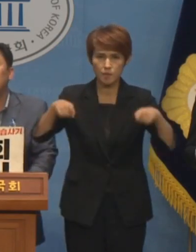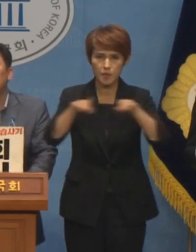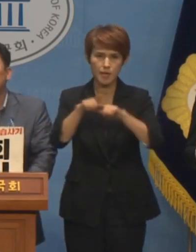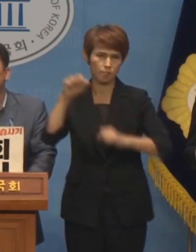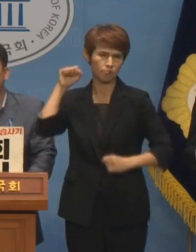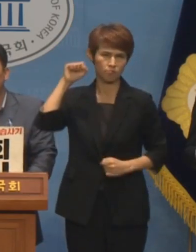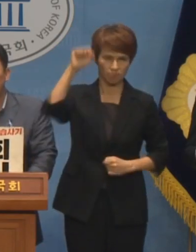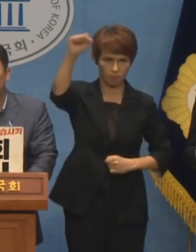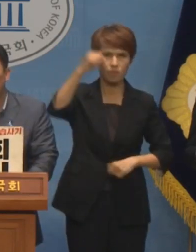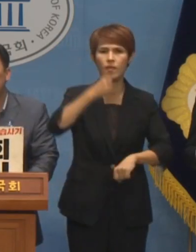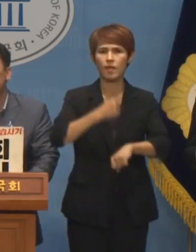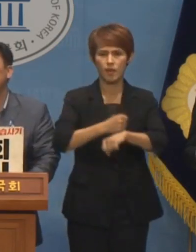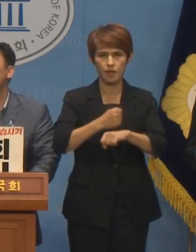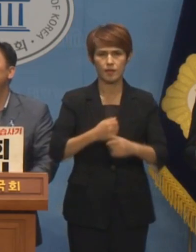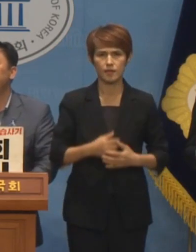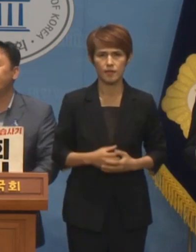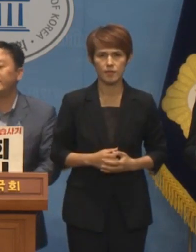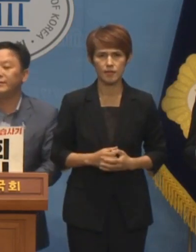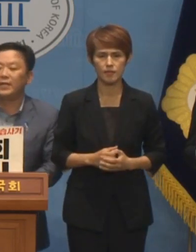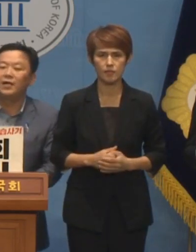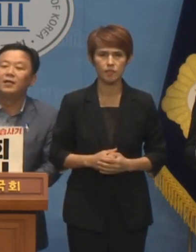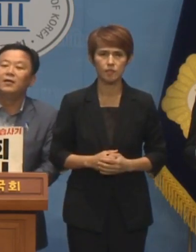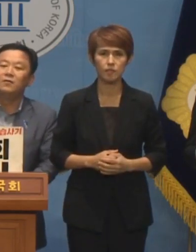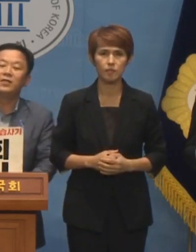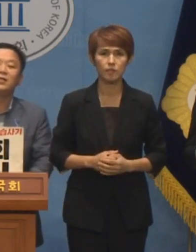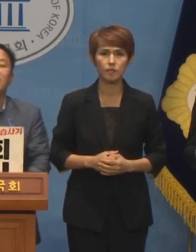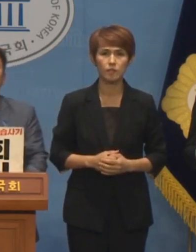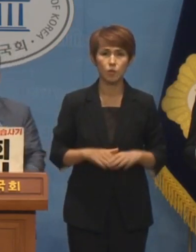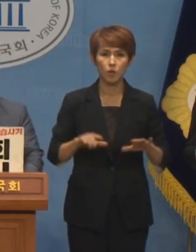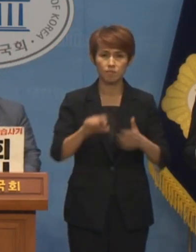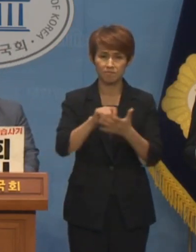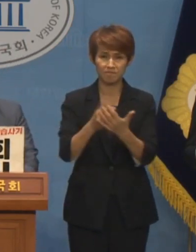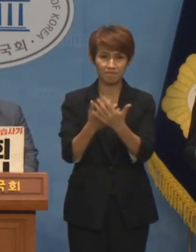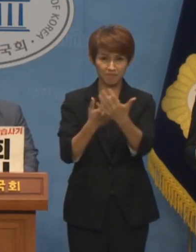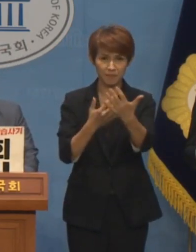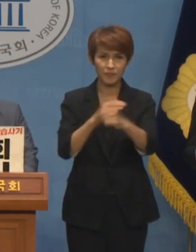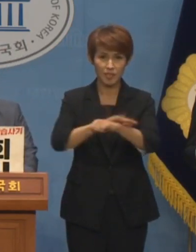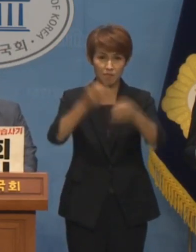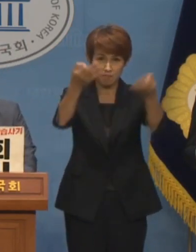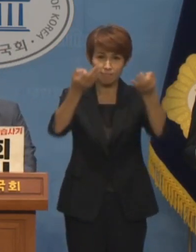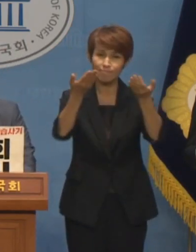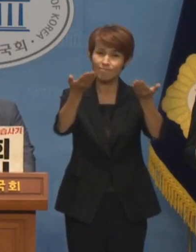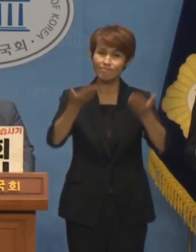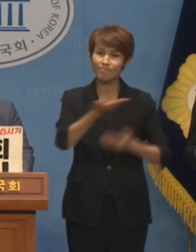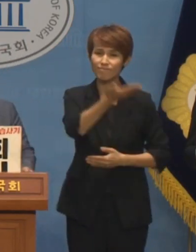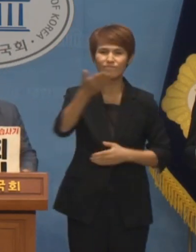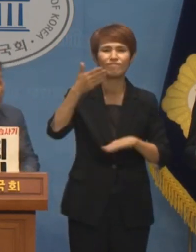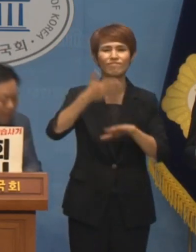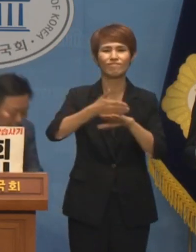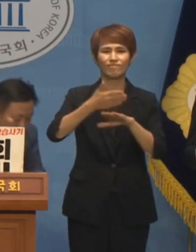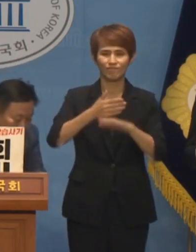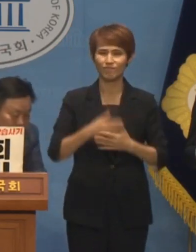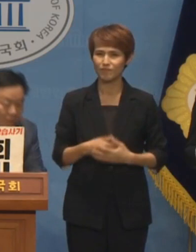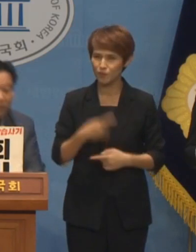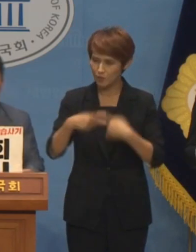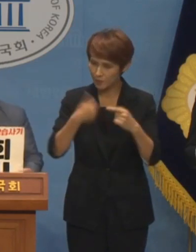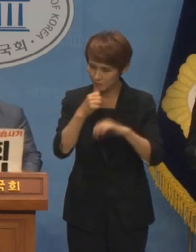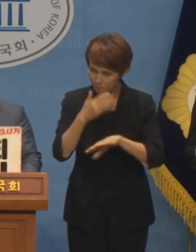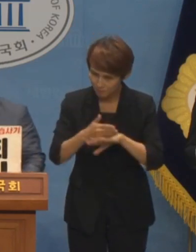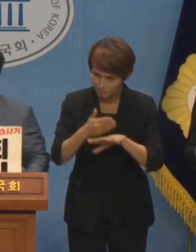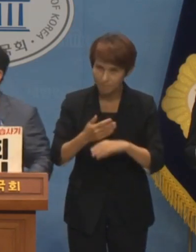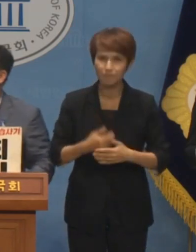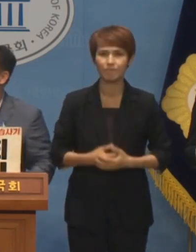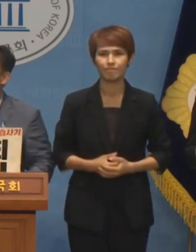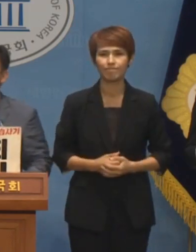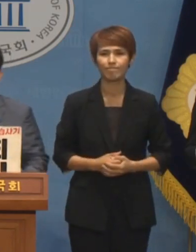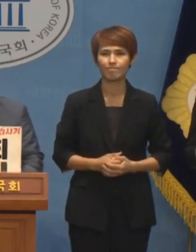투쟁을 전개하고 더 키워나와 있습니다. 오늘 기자회견 경청해 주신 기자님들께 깊이 감사합니다. 수호통 선생님 감사하고요.